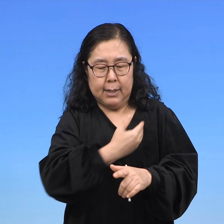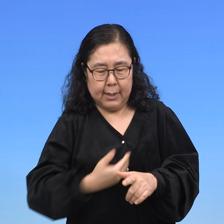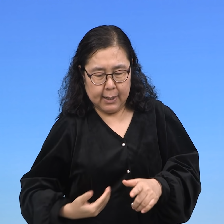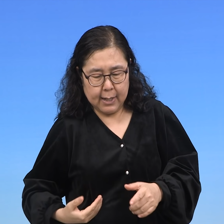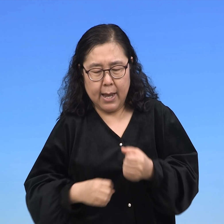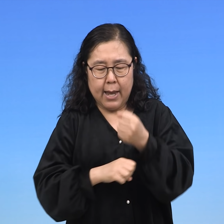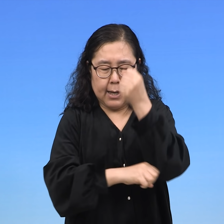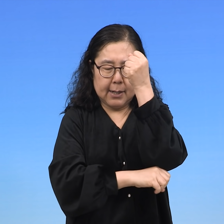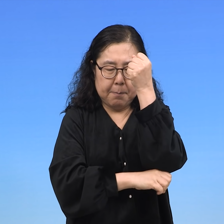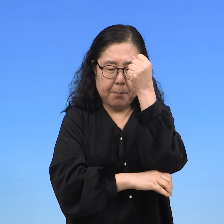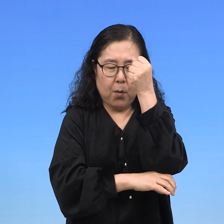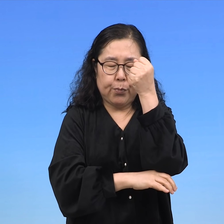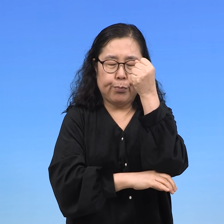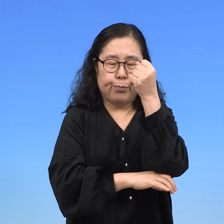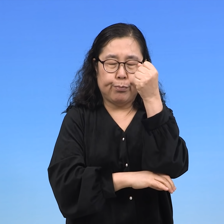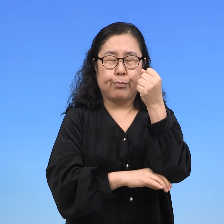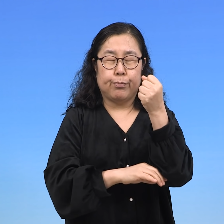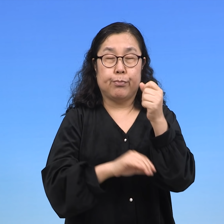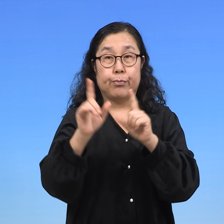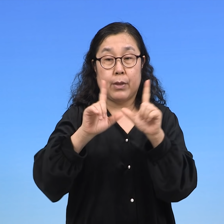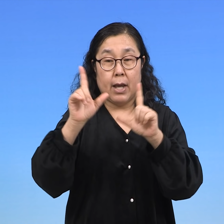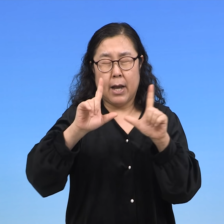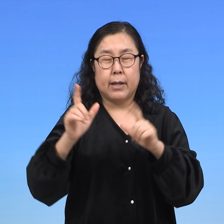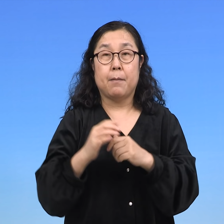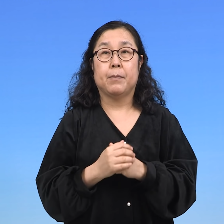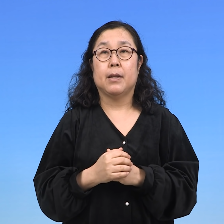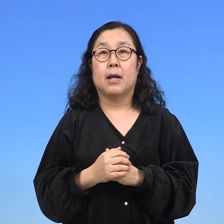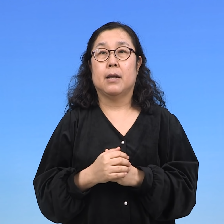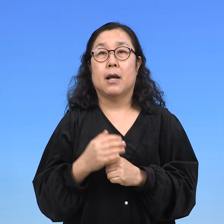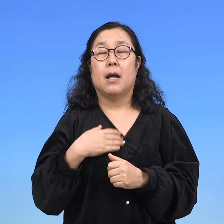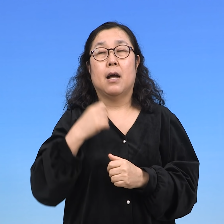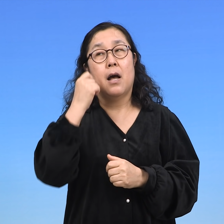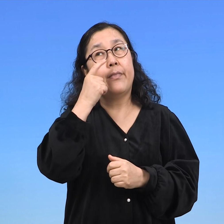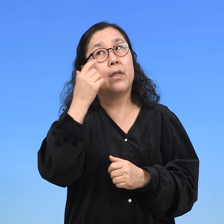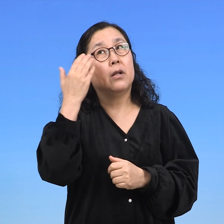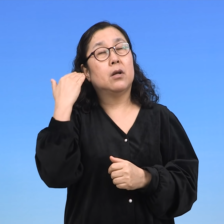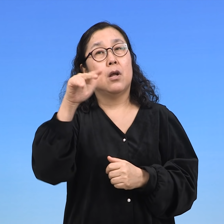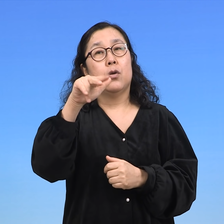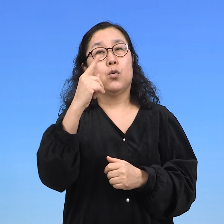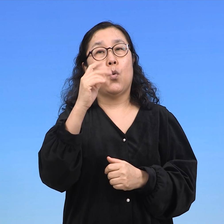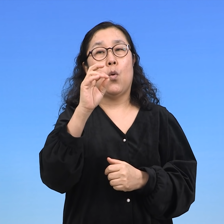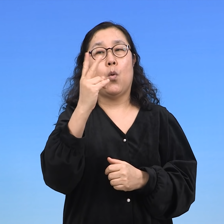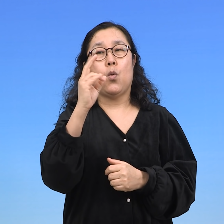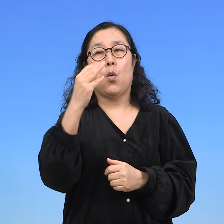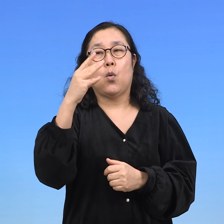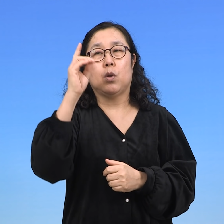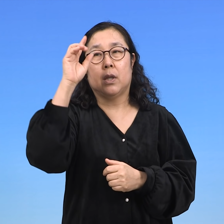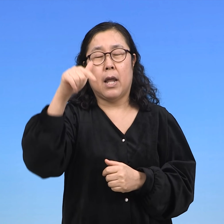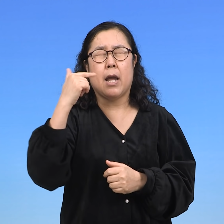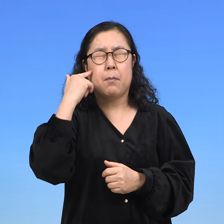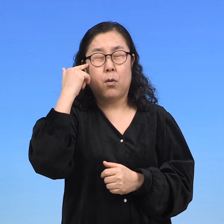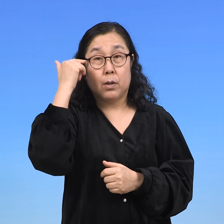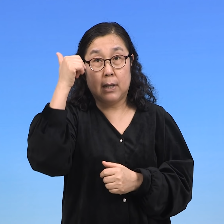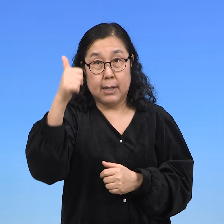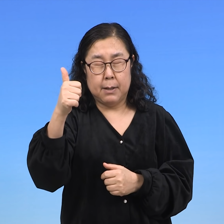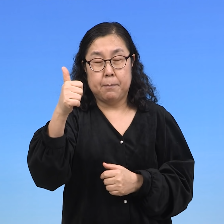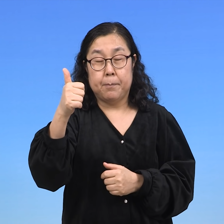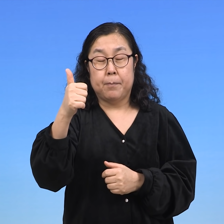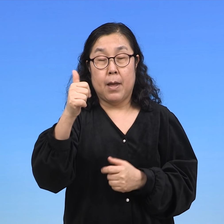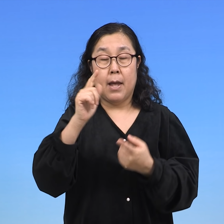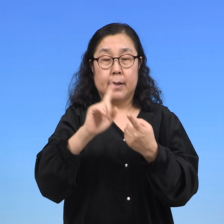겁니다. 제가 한 달 전쯤에 그 조영택 목사님이라고 캐나다에서 목회하시다가 돌아가신